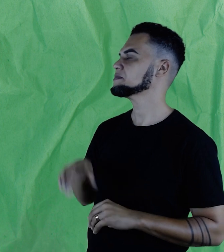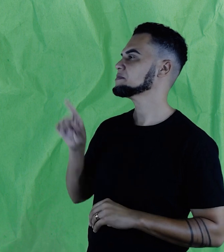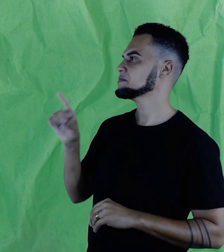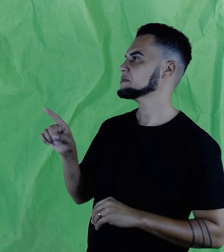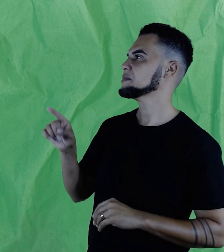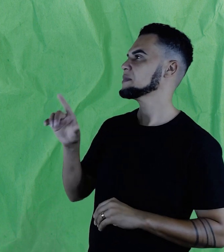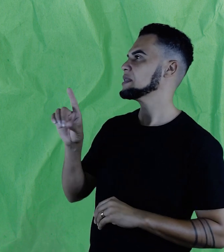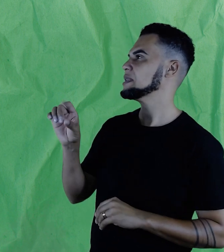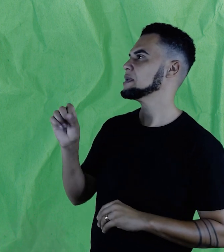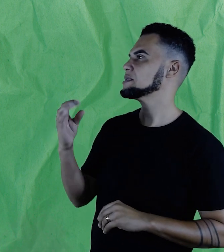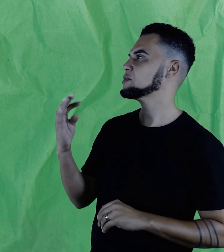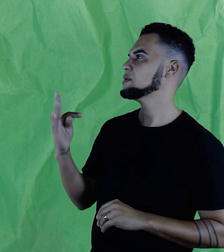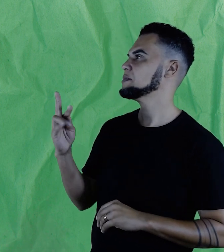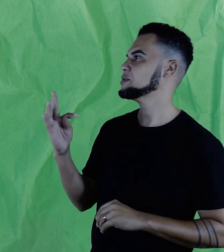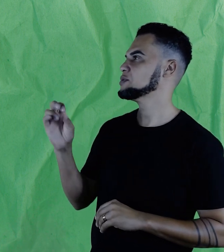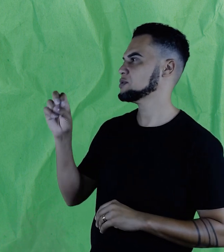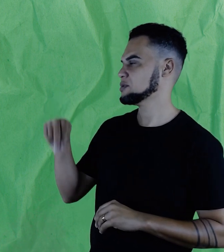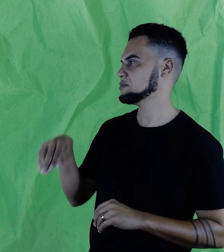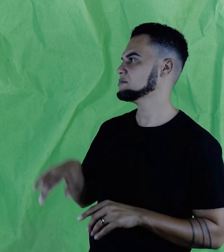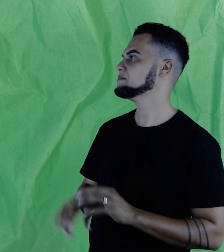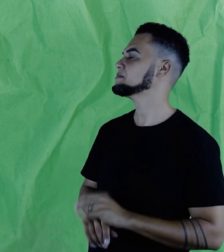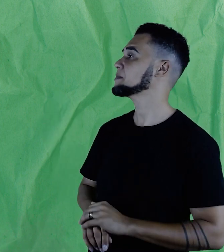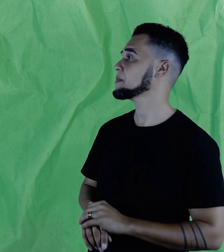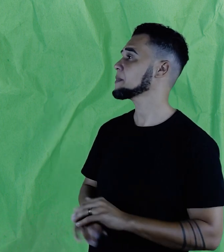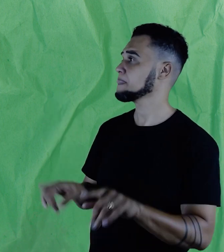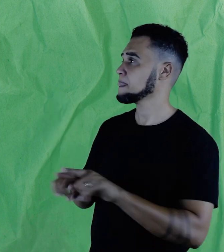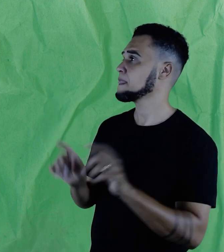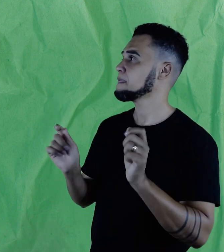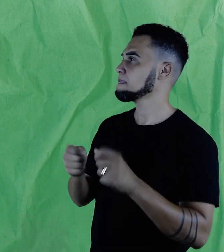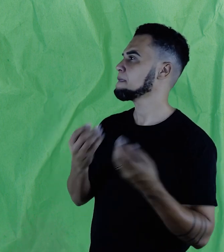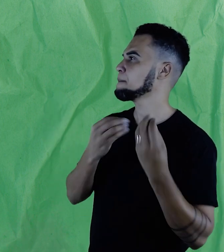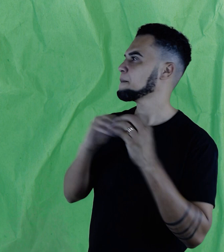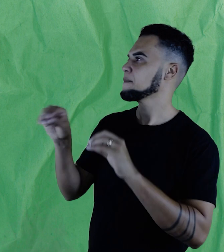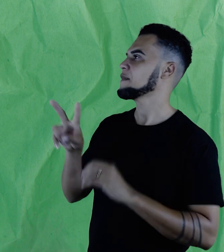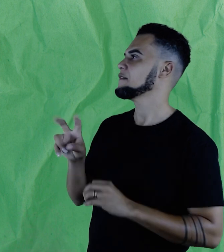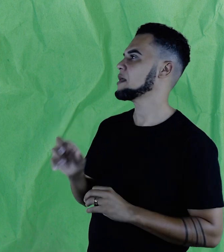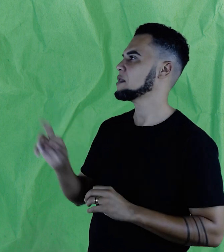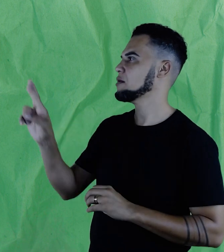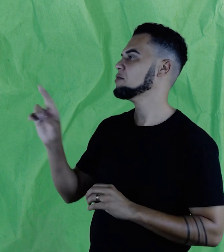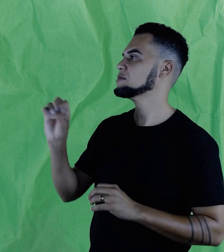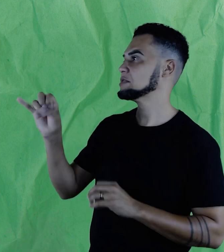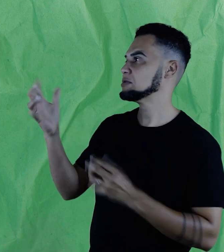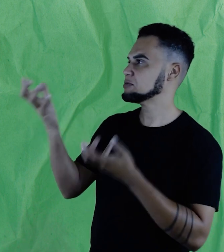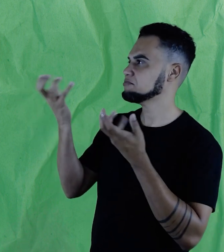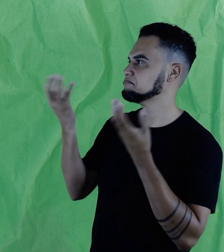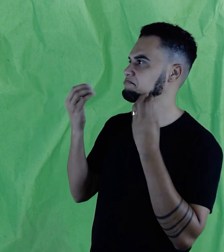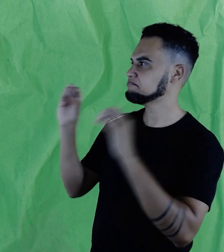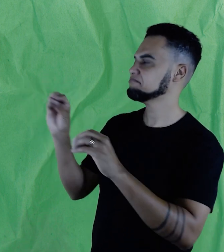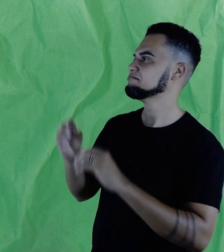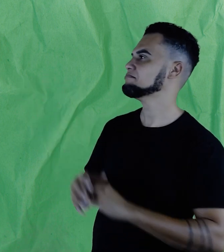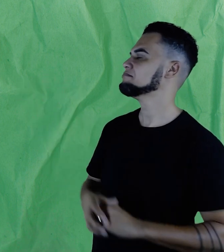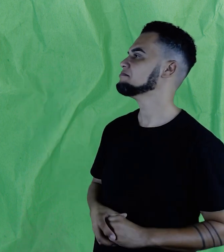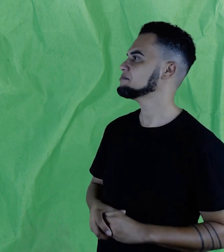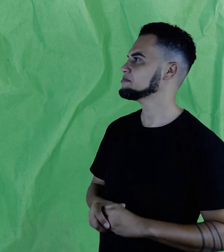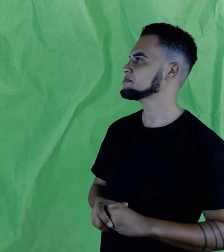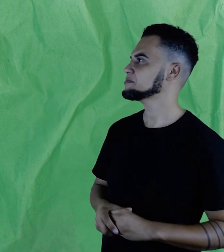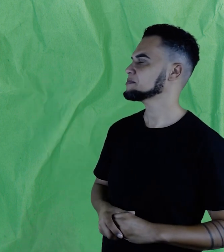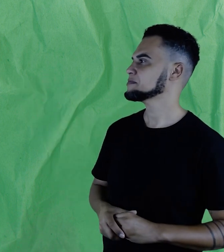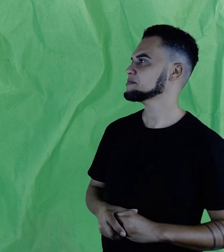que vai ser o Description, né? Também string. Posso colocar valor se eu quiser.